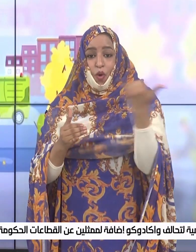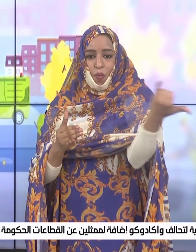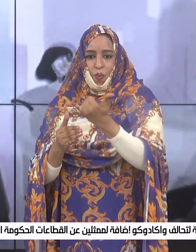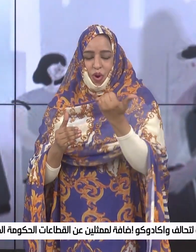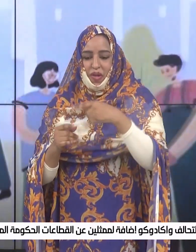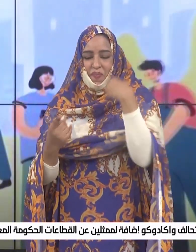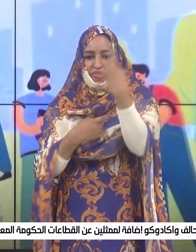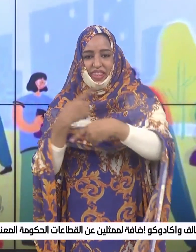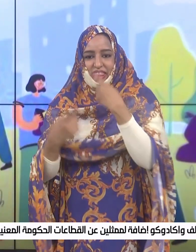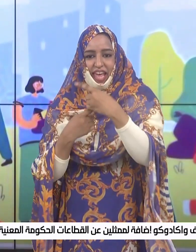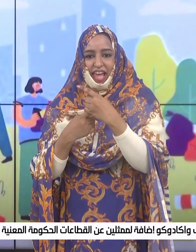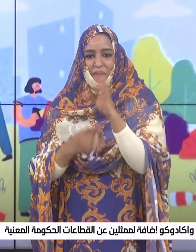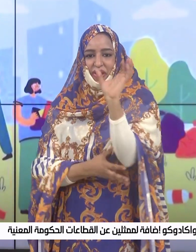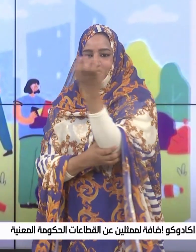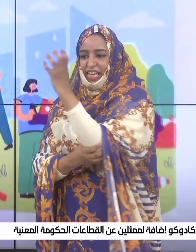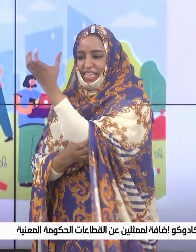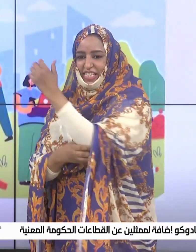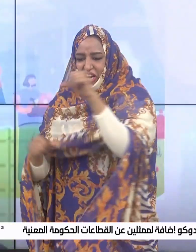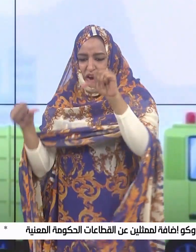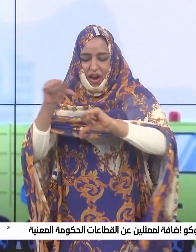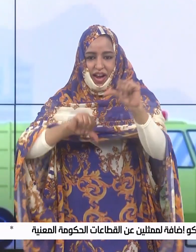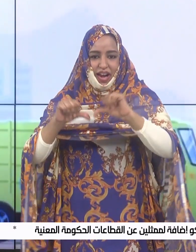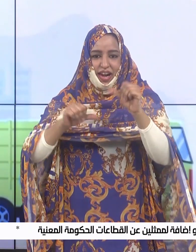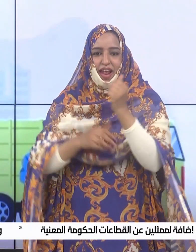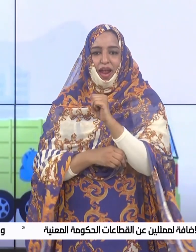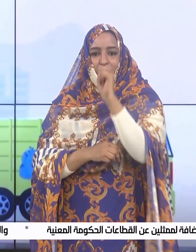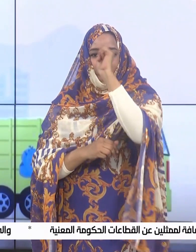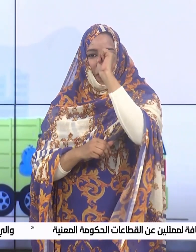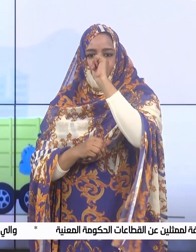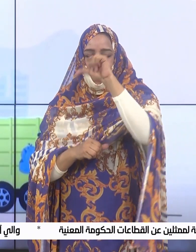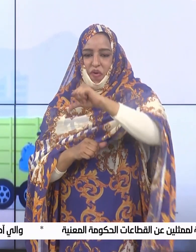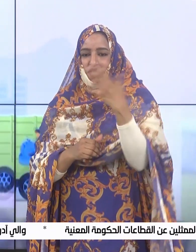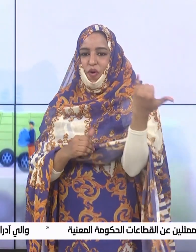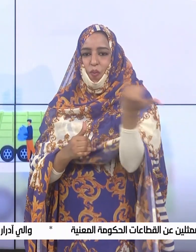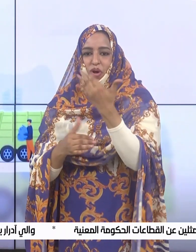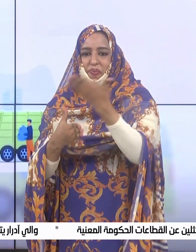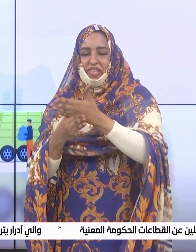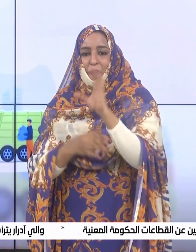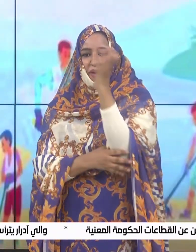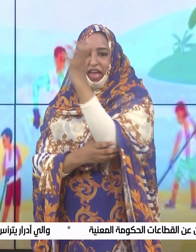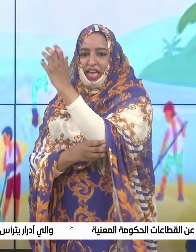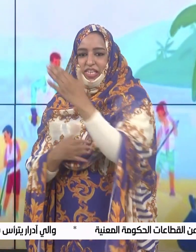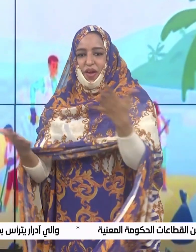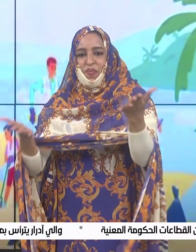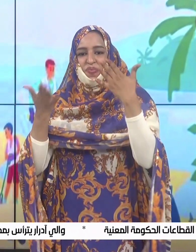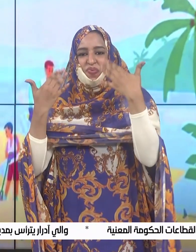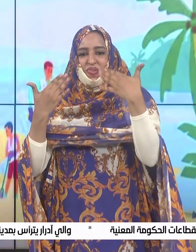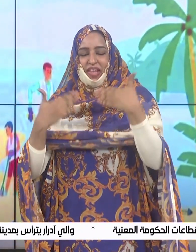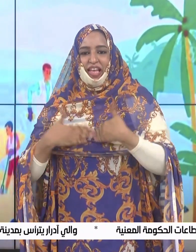والتكثيف من زراعة الأشجار لأنها تنتج الغذاء والأكسجين، كما أنها تساعد على